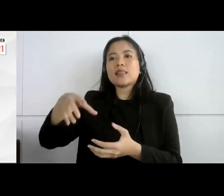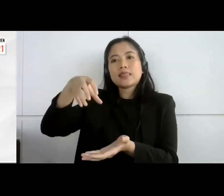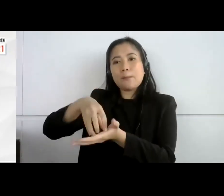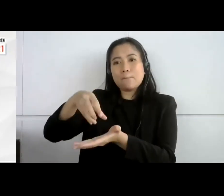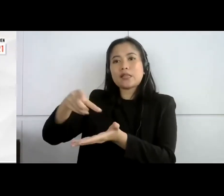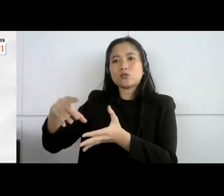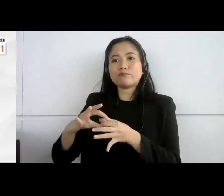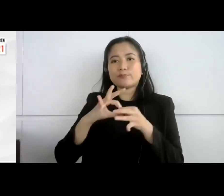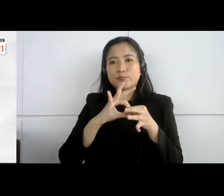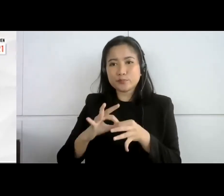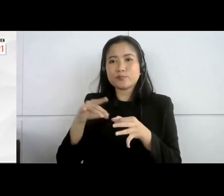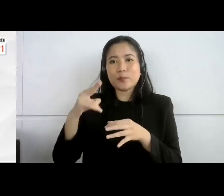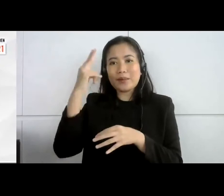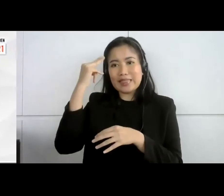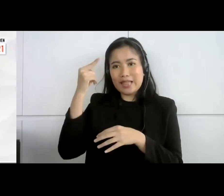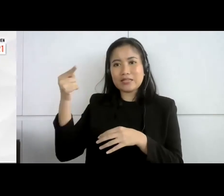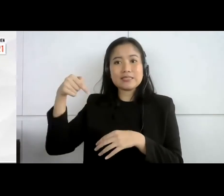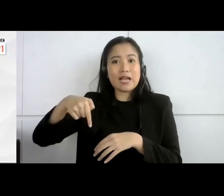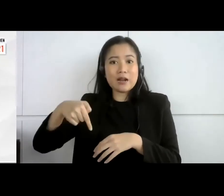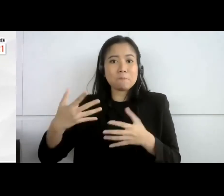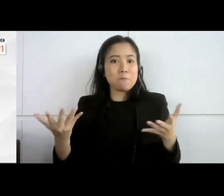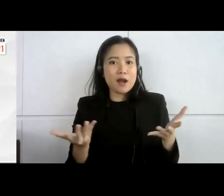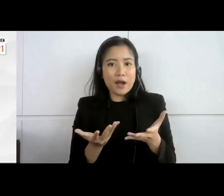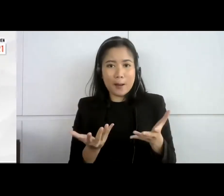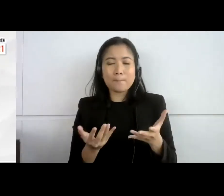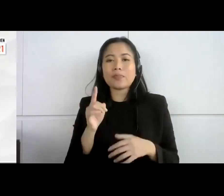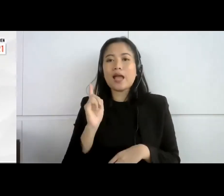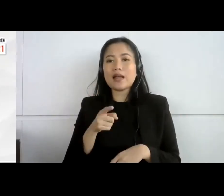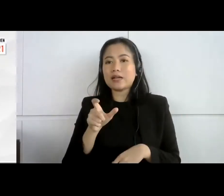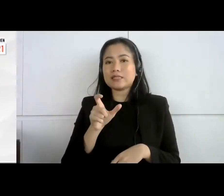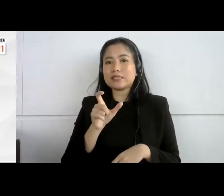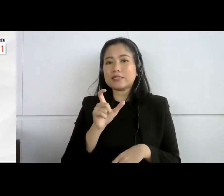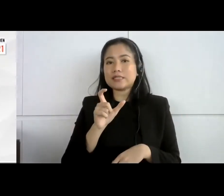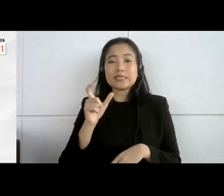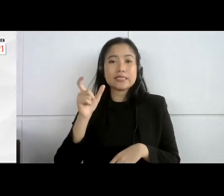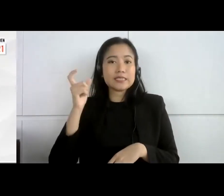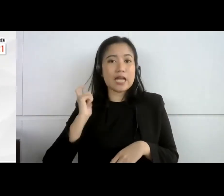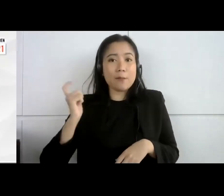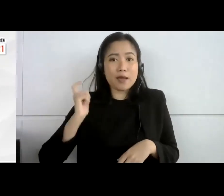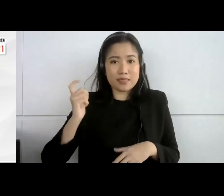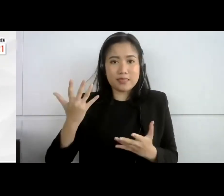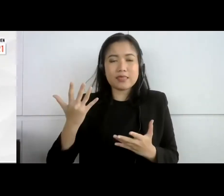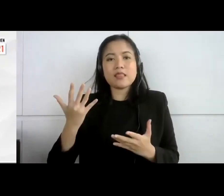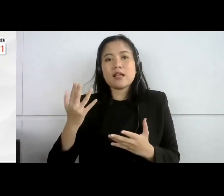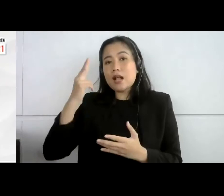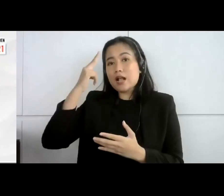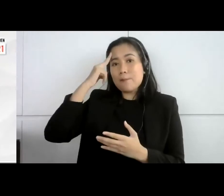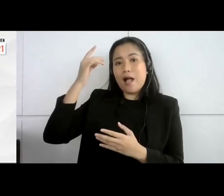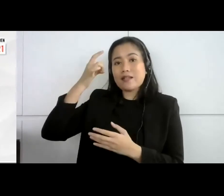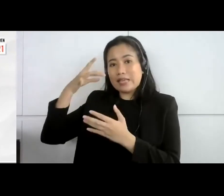bekerja sama dengan lintas setempat, dalam hal ini camat, kepala desa, lurah,